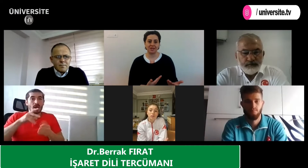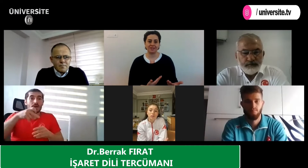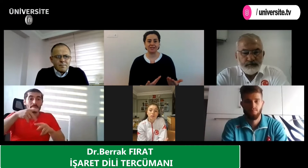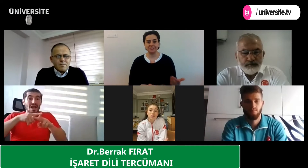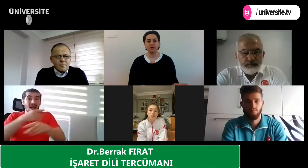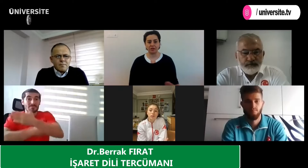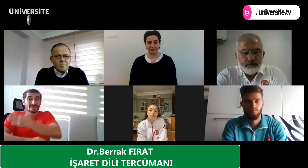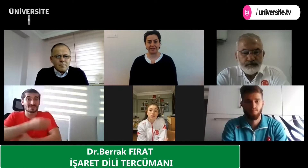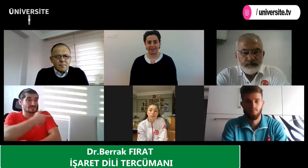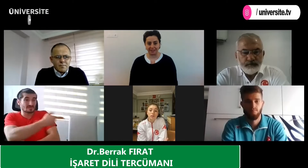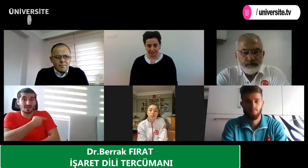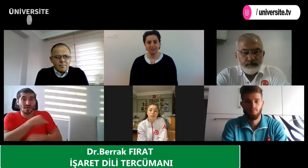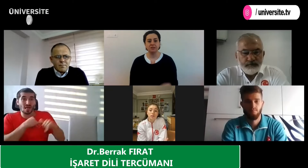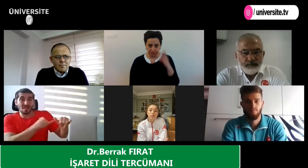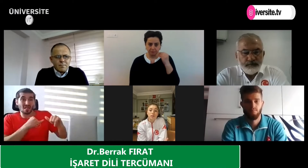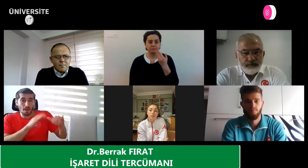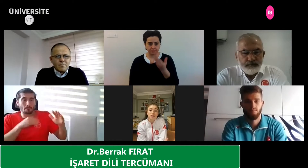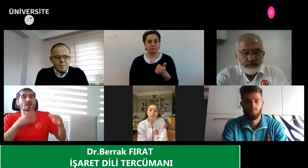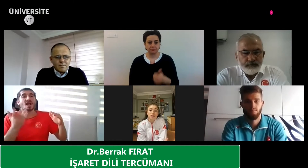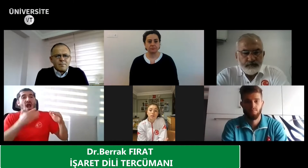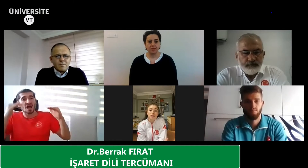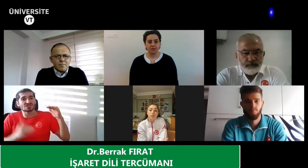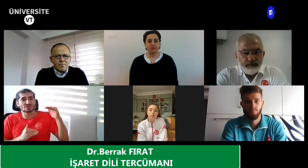Çünkü biz de engelliyiz ve onlar da engelli.